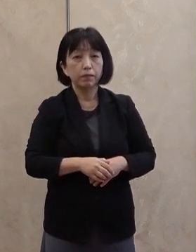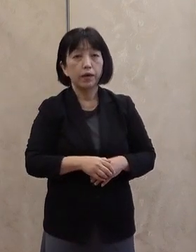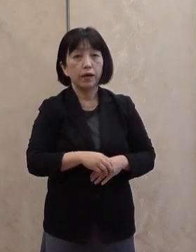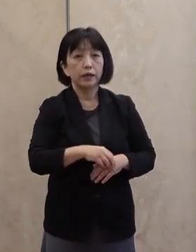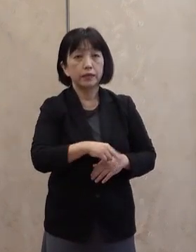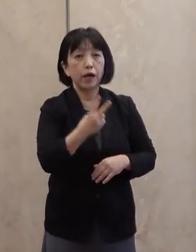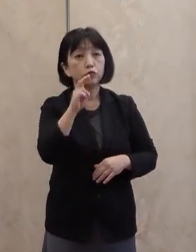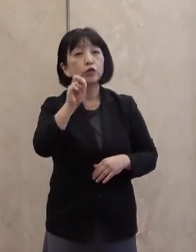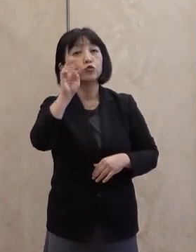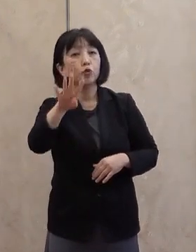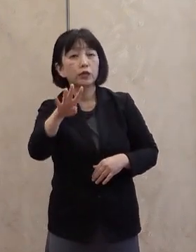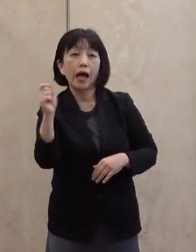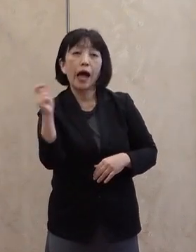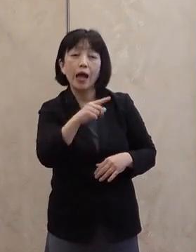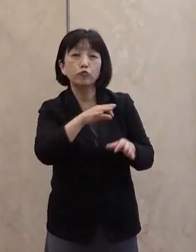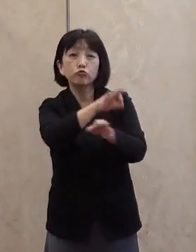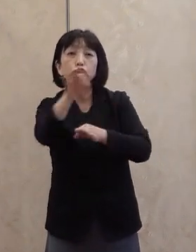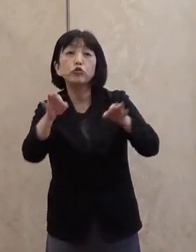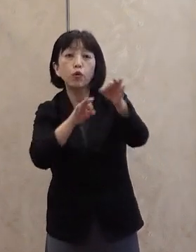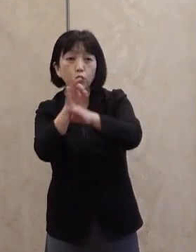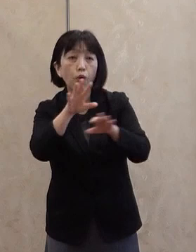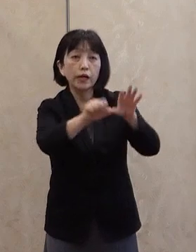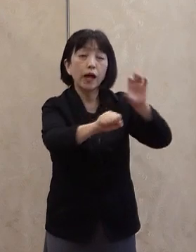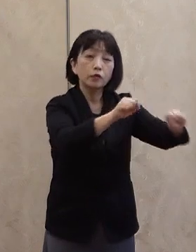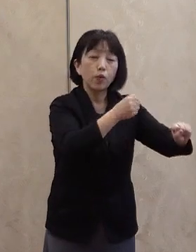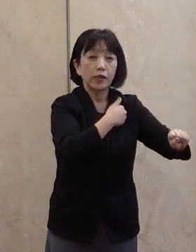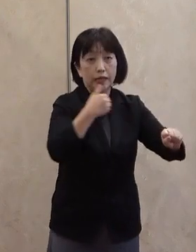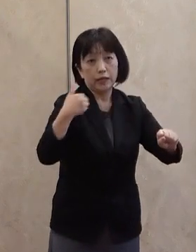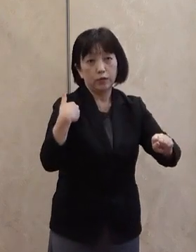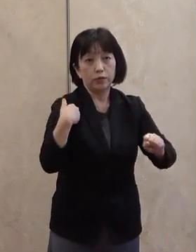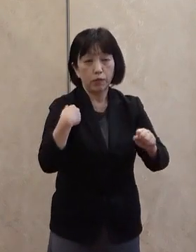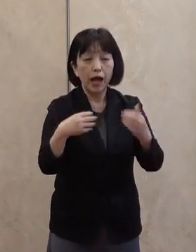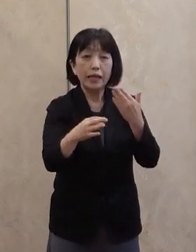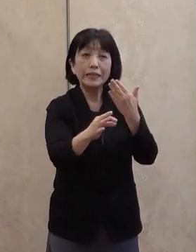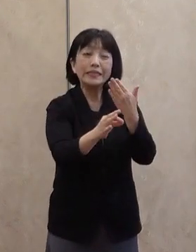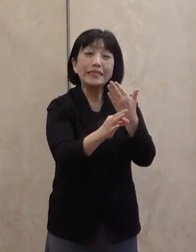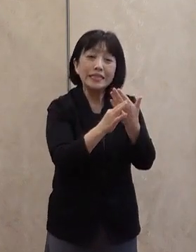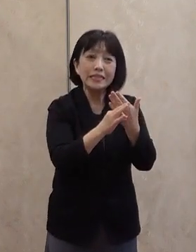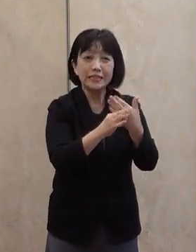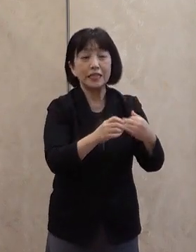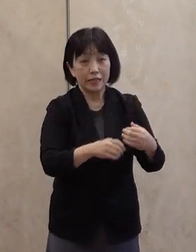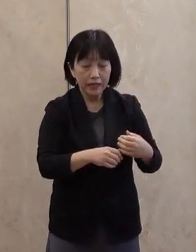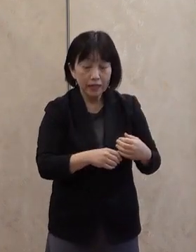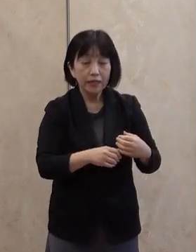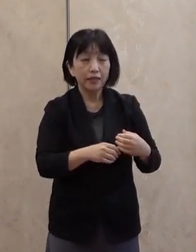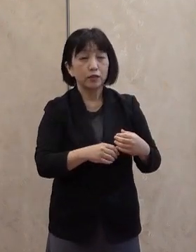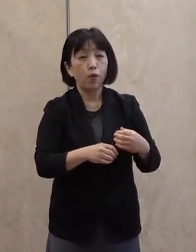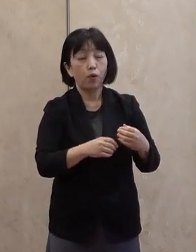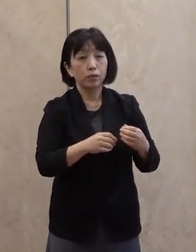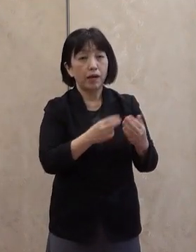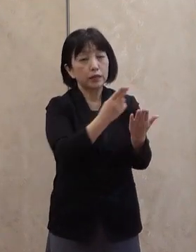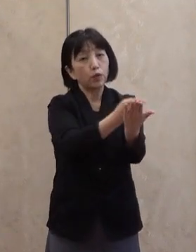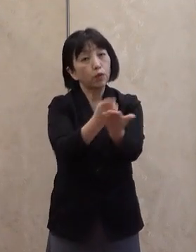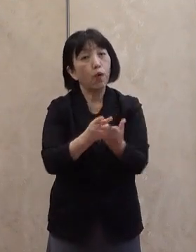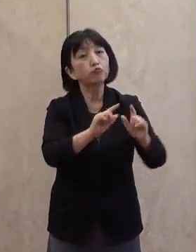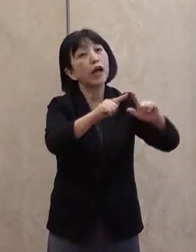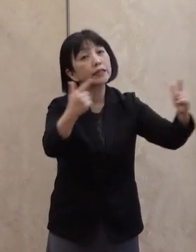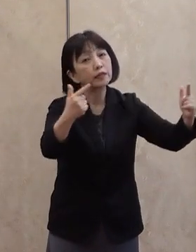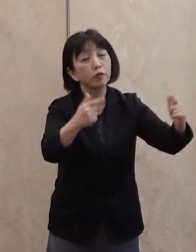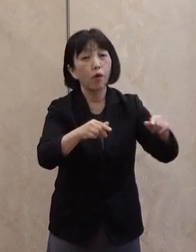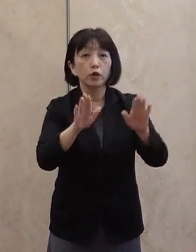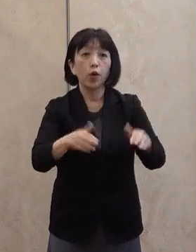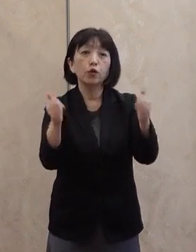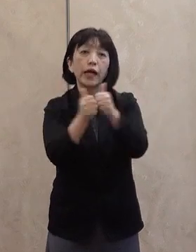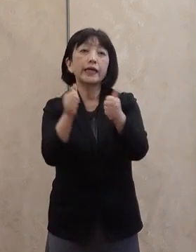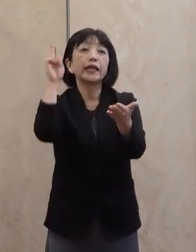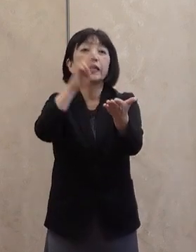の運用と、それから確保病床を上回る臨時増床を本日の会議で決定したところです。実務的に